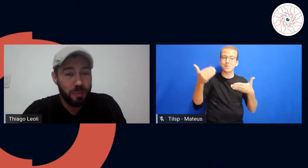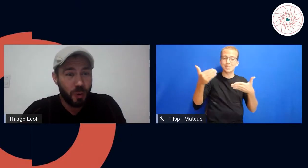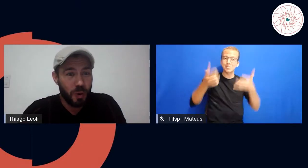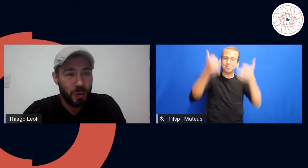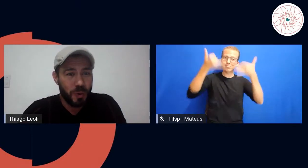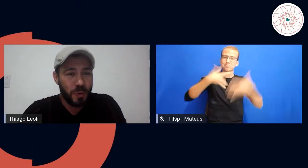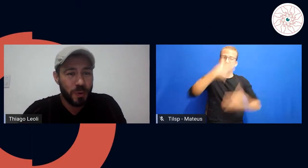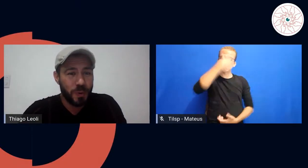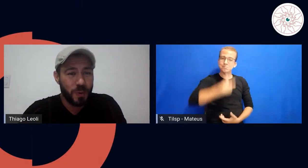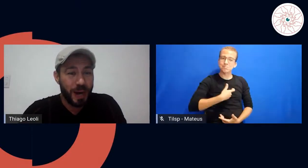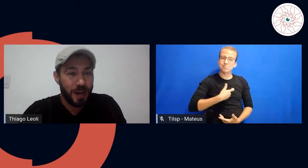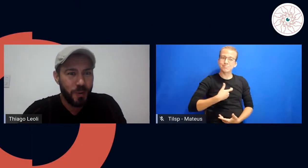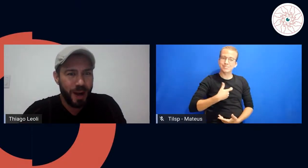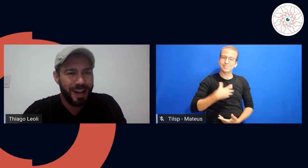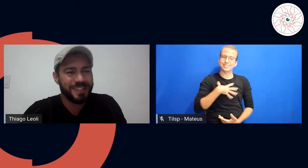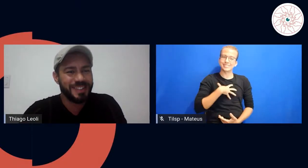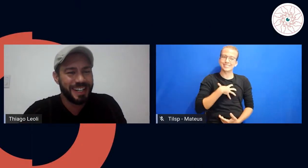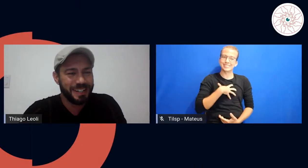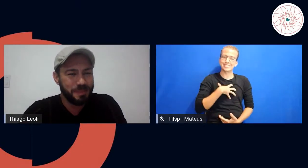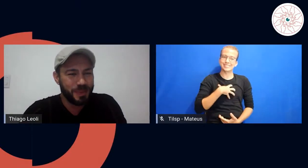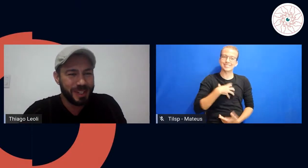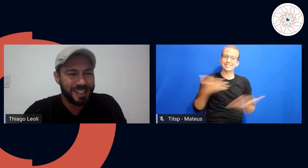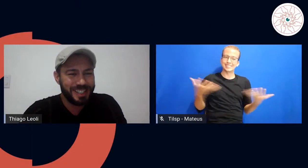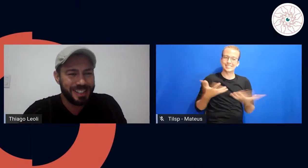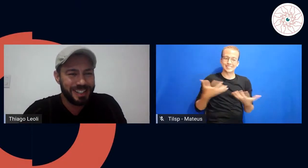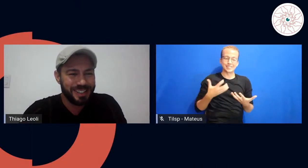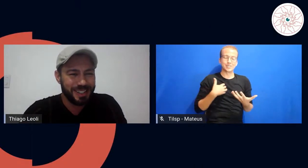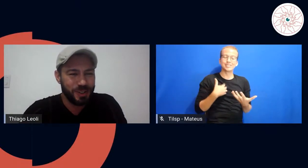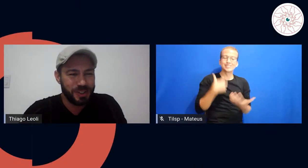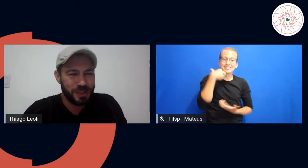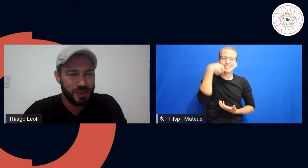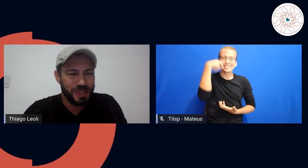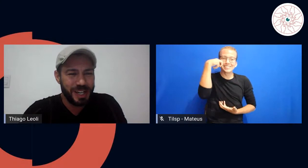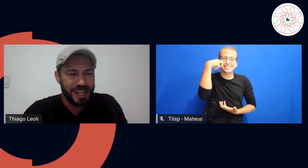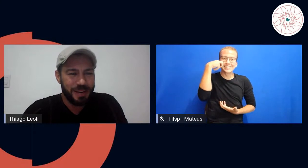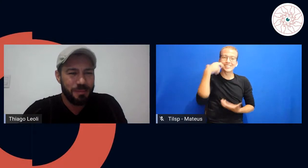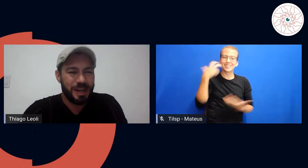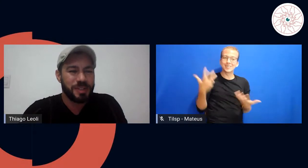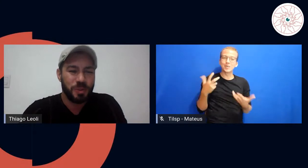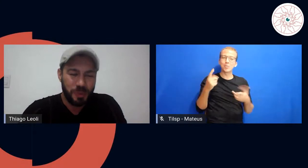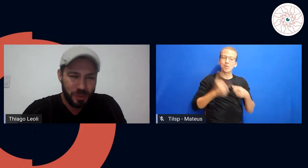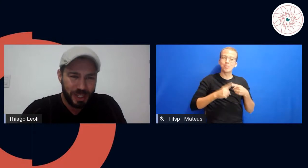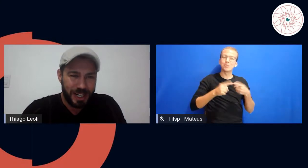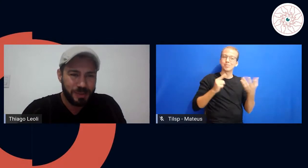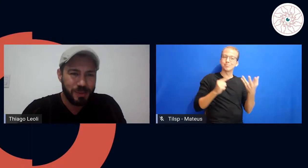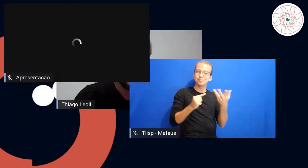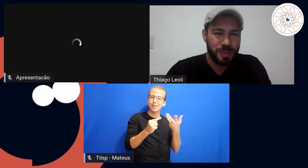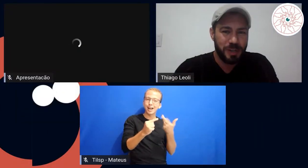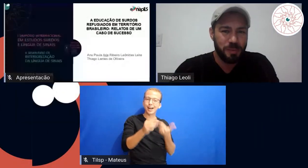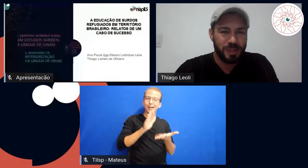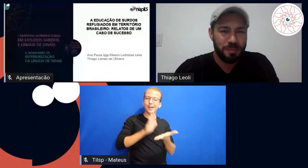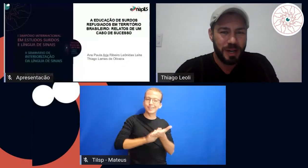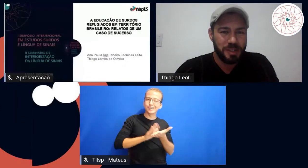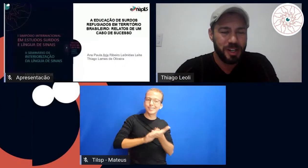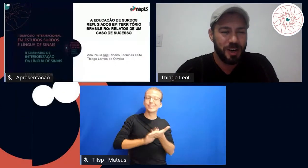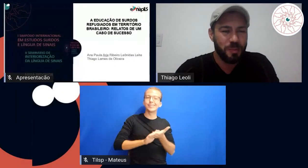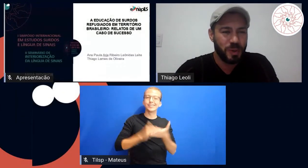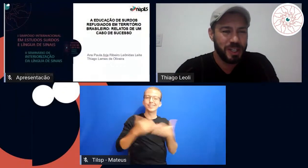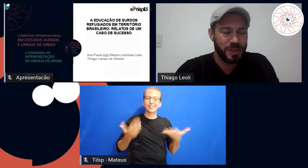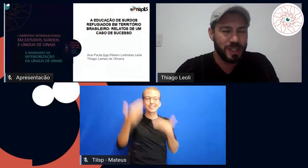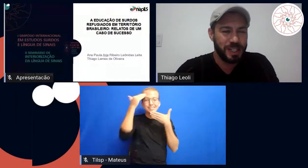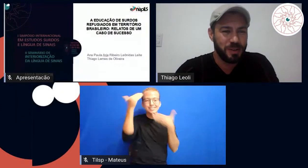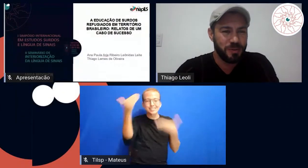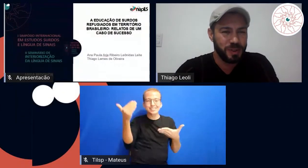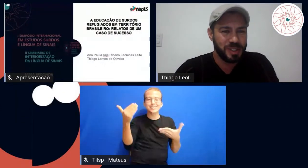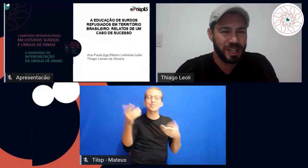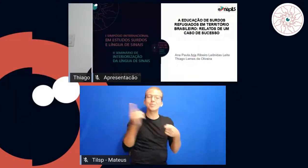sinto até um pouco acuado, né, depois desses elogios, mas sou muito grato. Espero poder partilhar